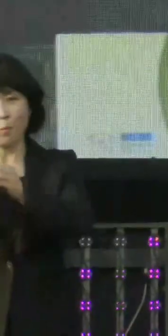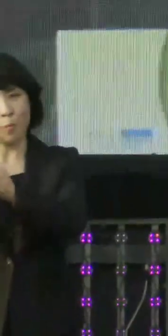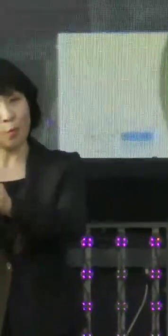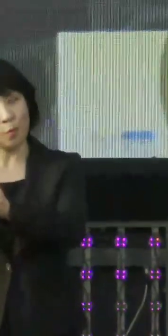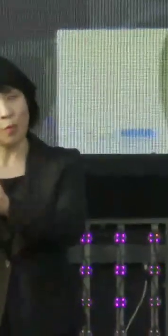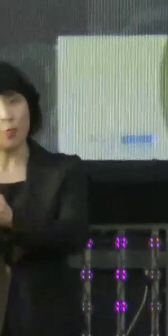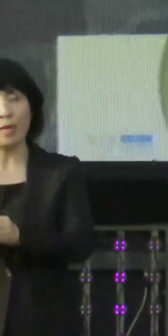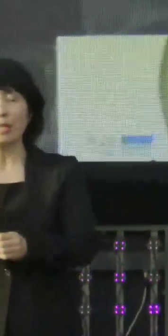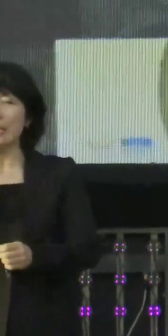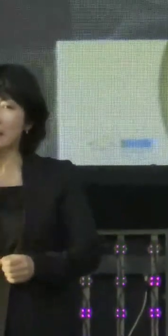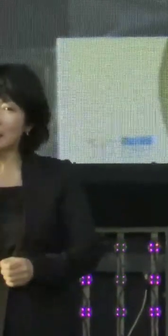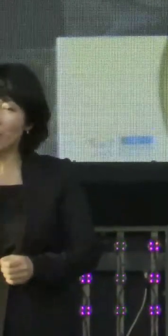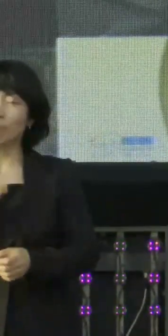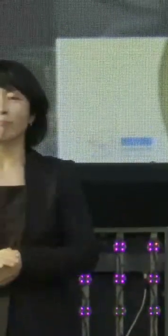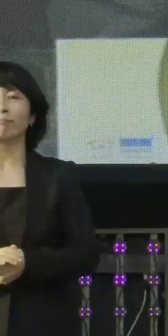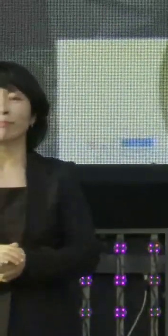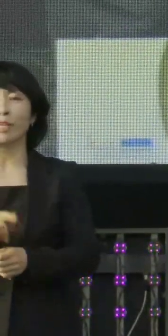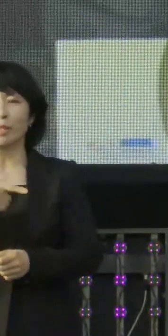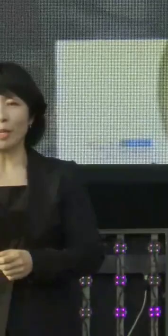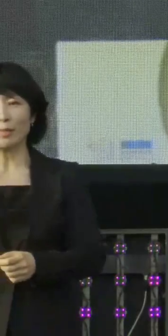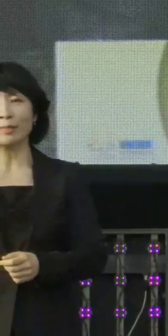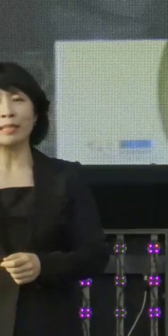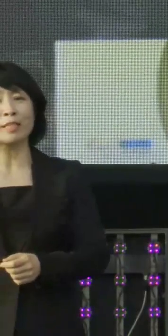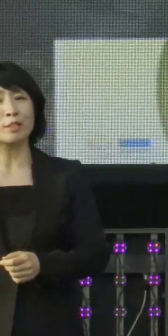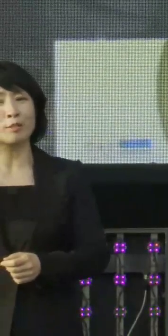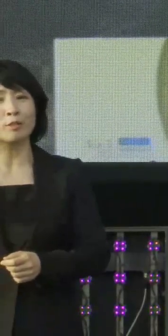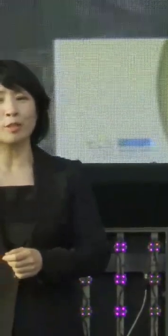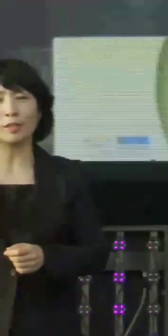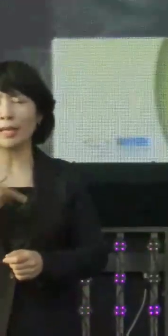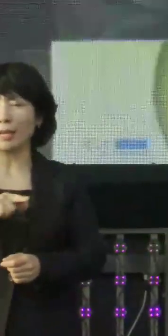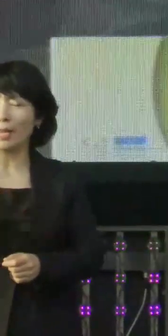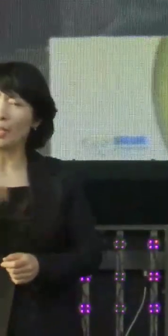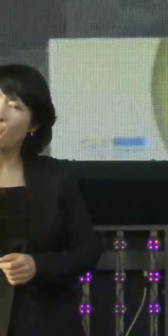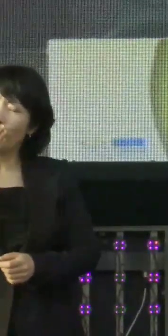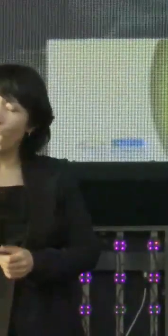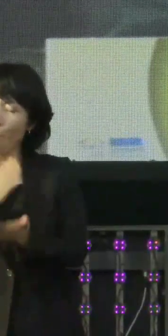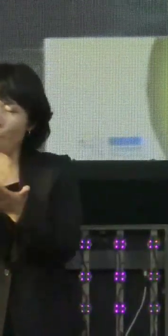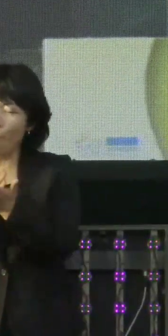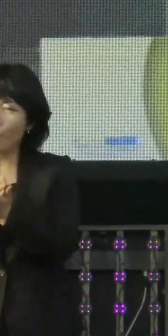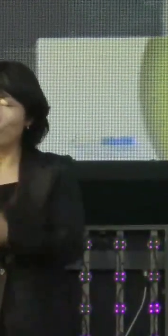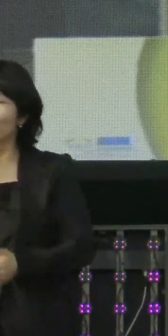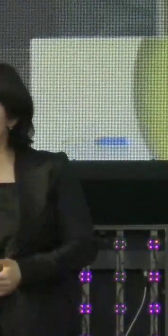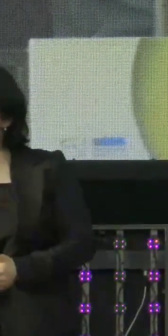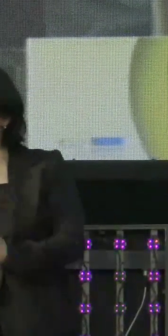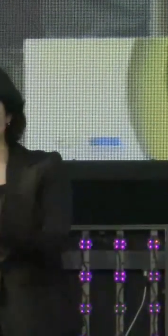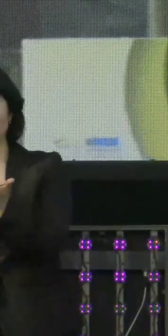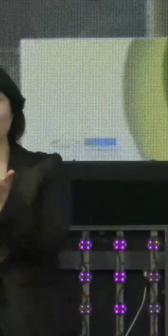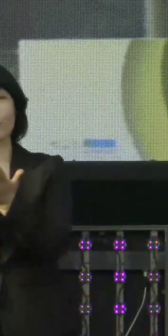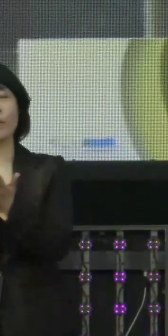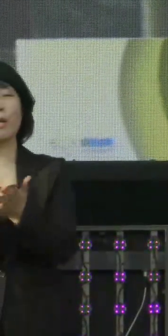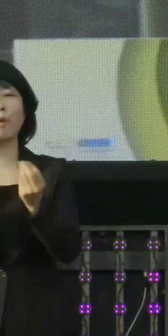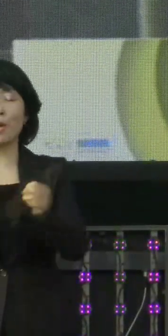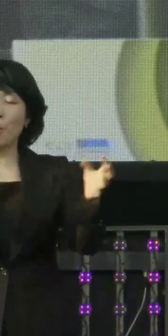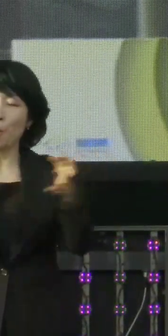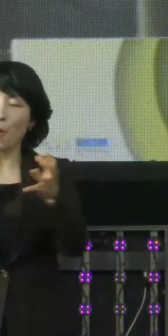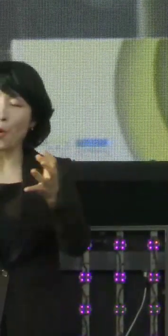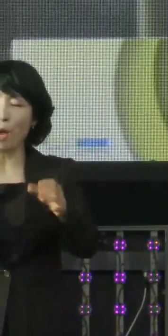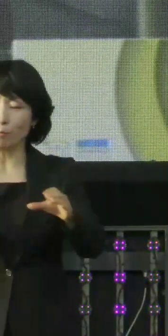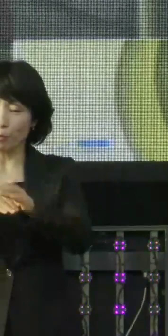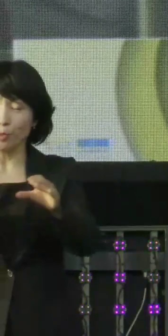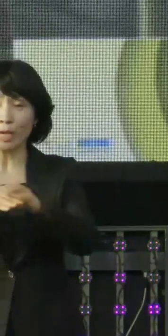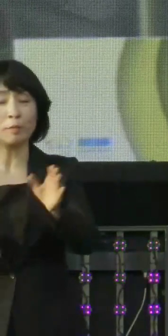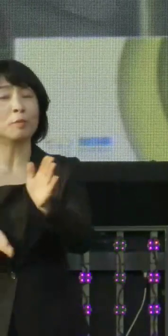복숭아, 인삼, 상수유 등 다양한 먹거리가 볼거리가 있는 도농복합